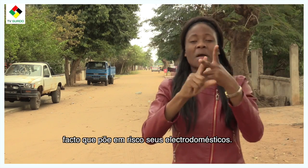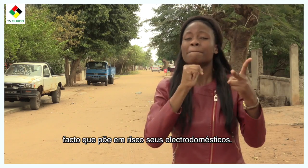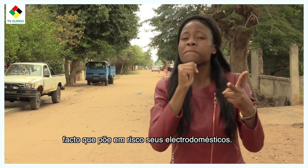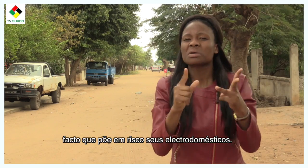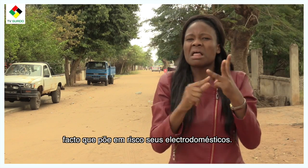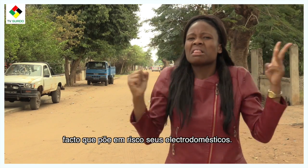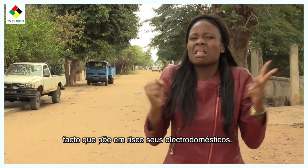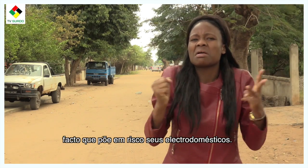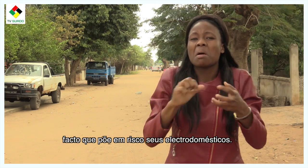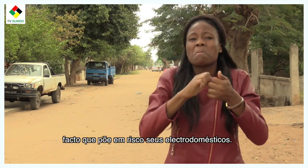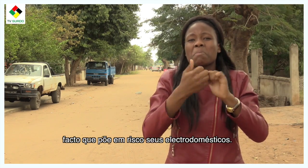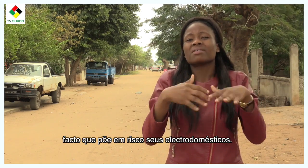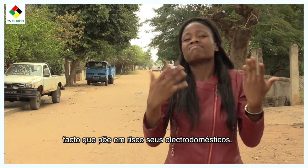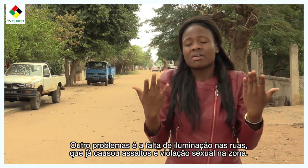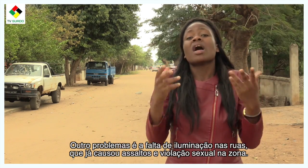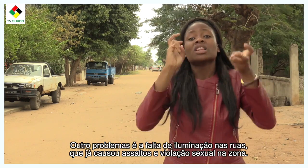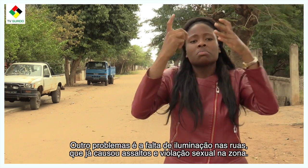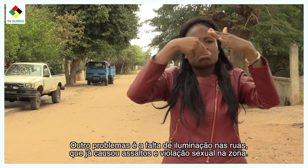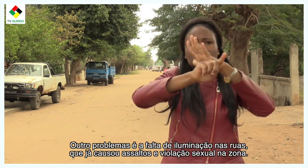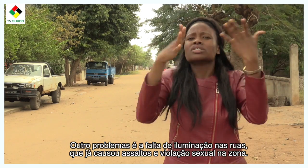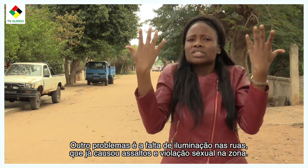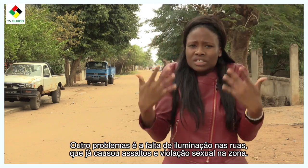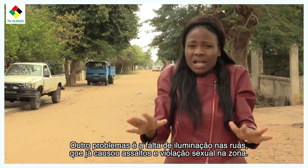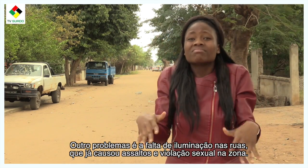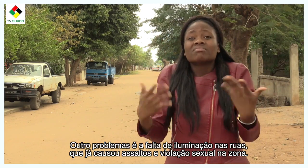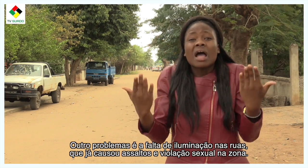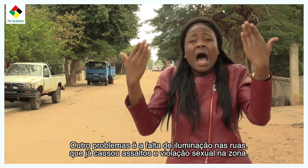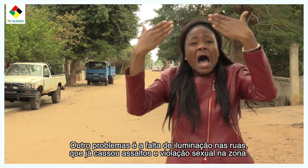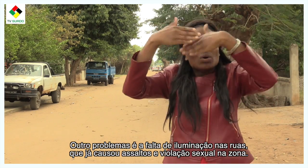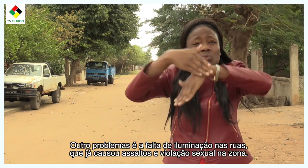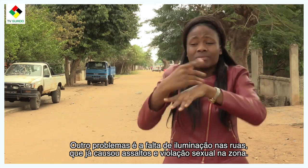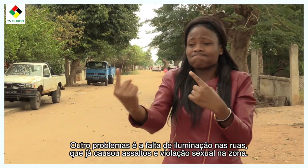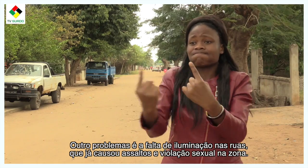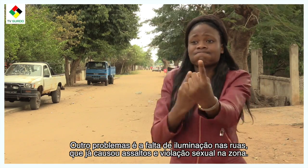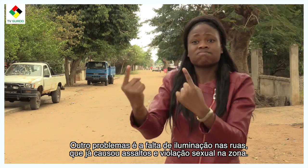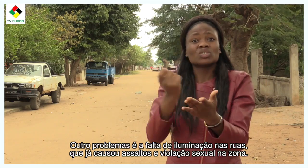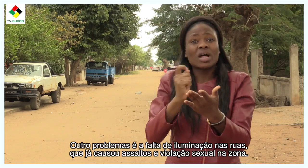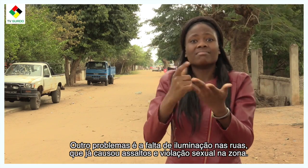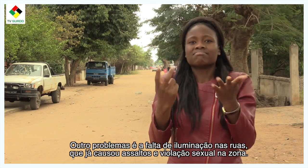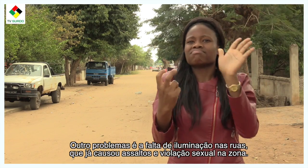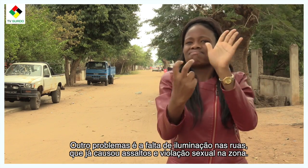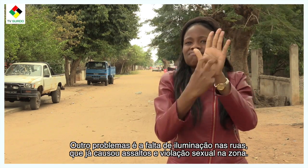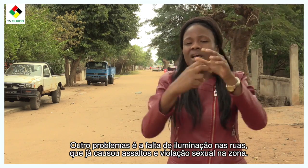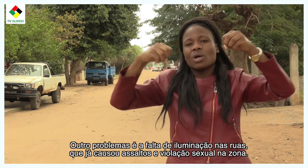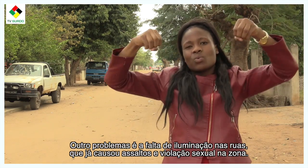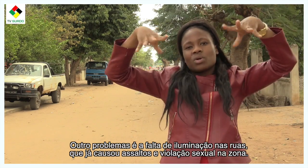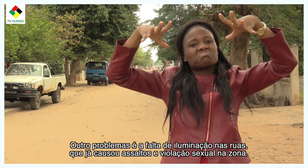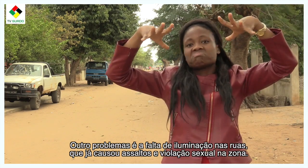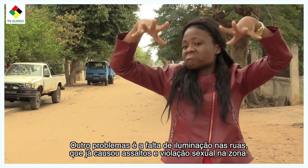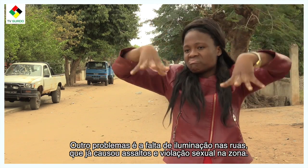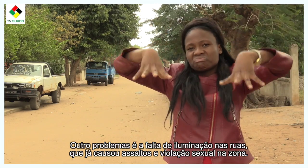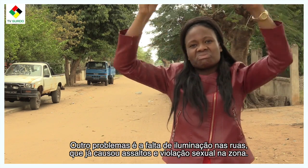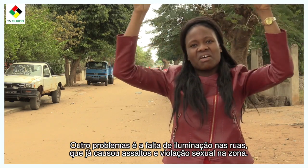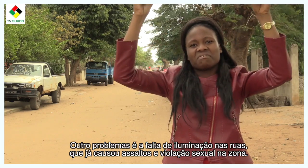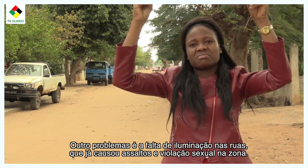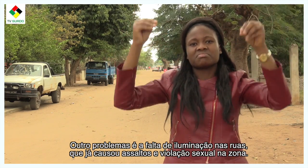risco os seus eletrodomésticos outro problema é a falta de iluminação nas ruas que já causou assaltos e violações sexuais na